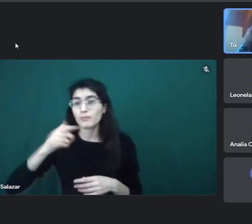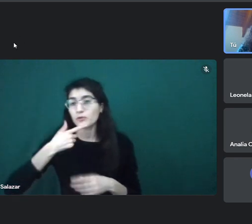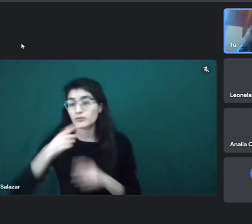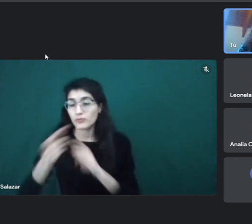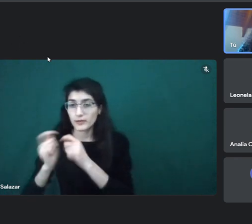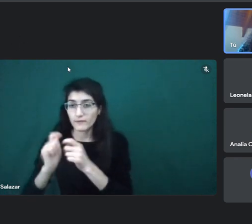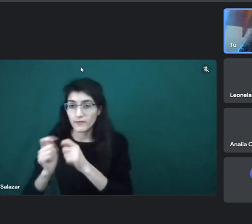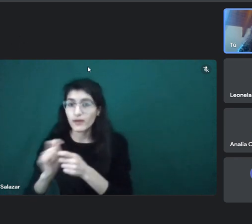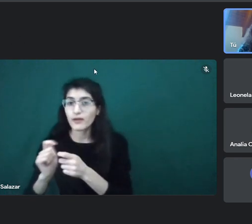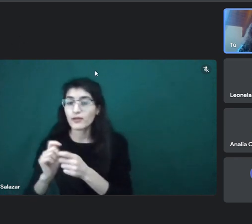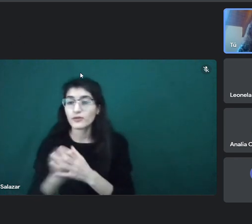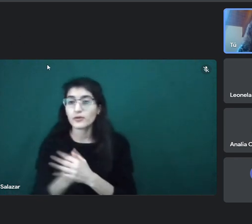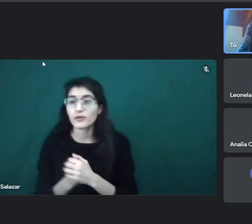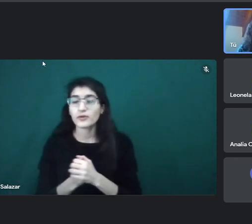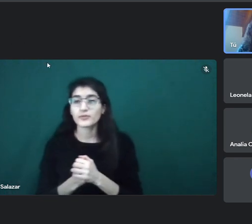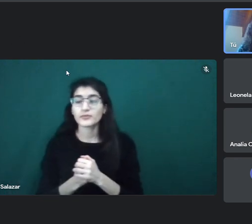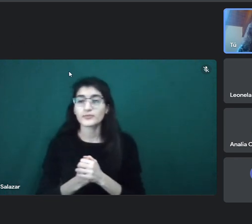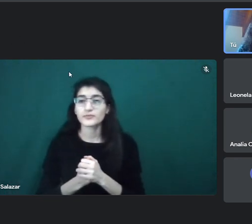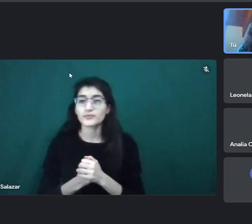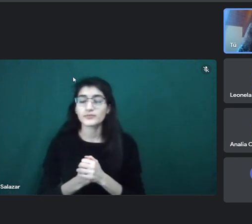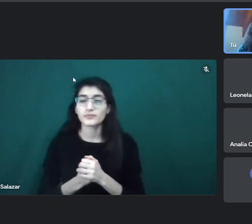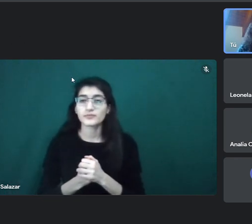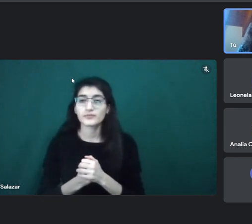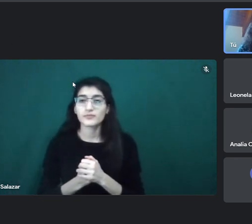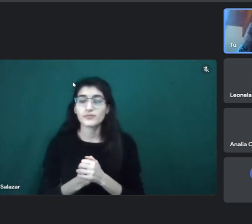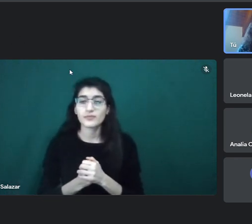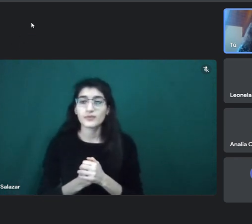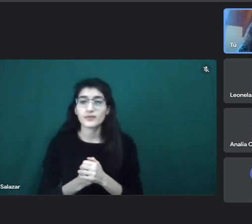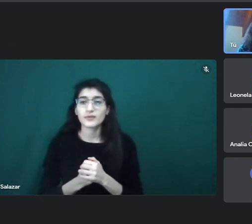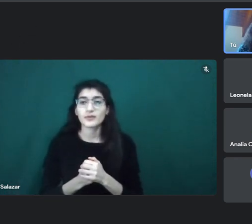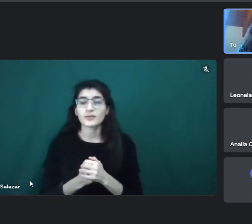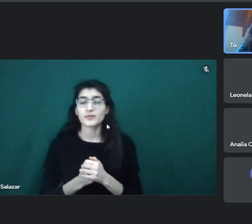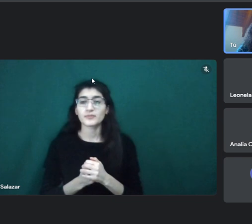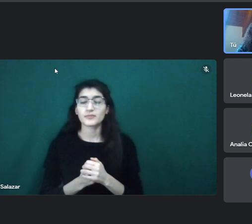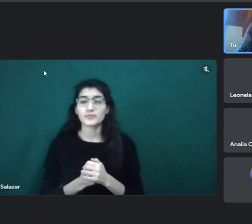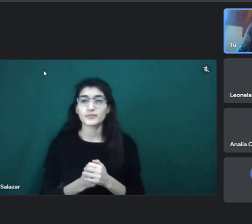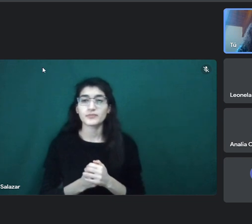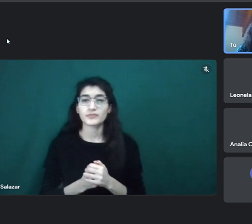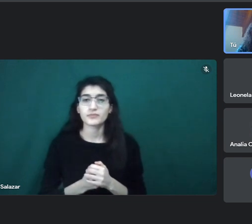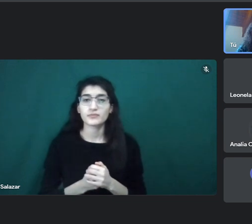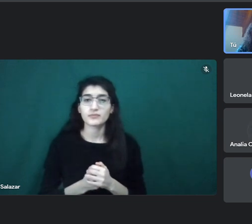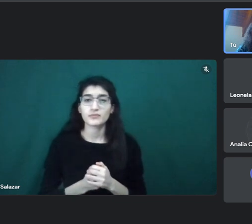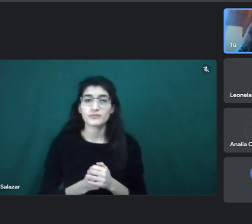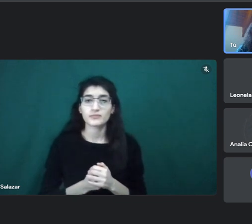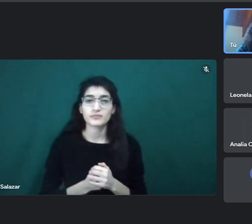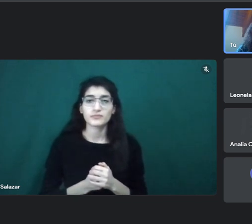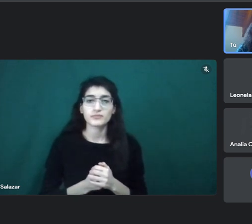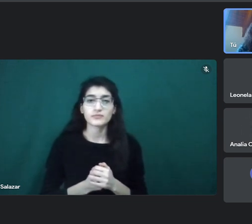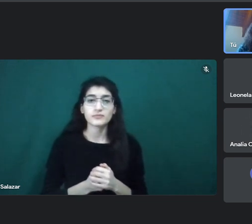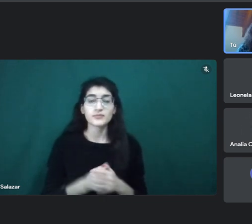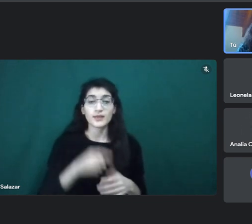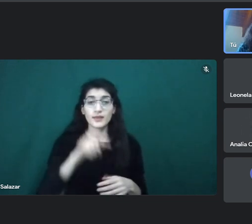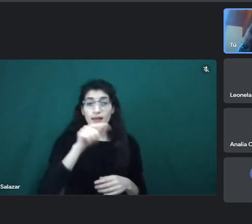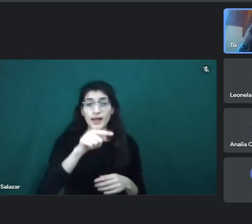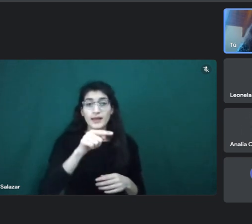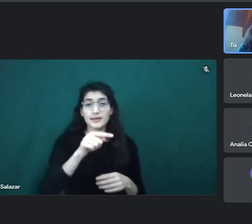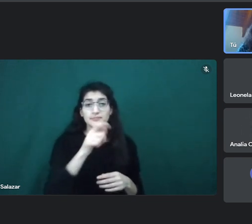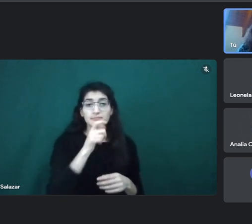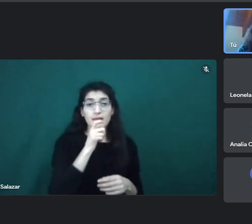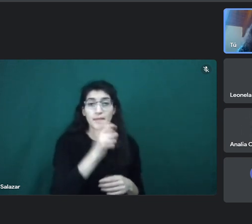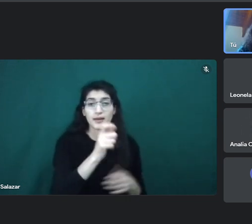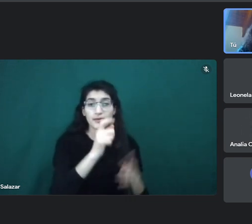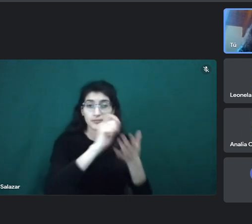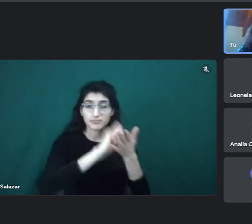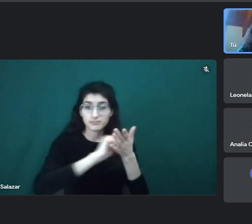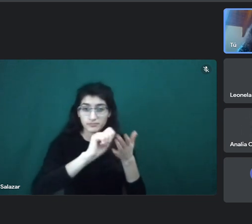no se lee el by, se lee andoendo, ¿sí? Yo acá se los marqué, ya está señalizado, pero piénsenlo desde